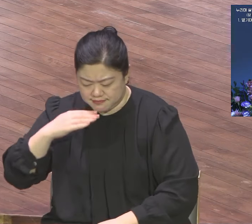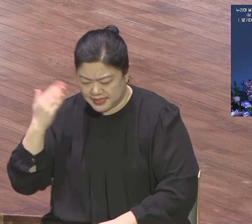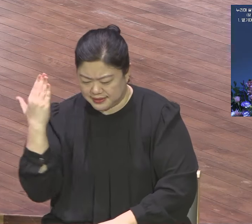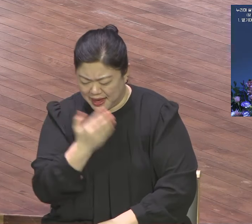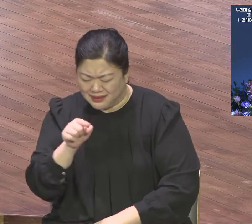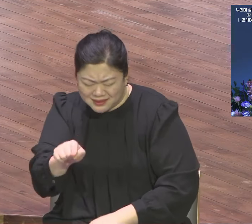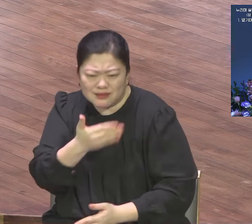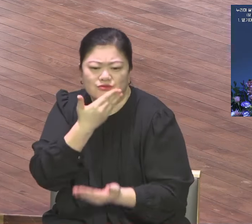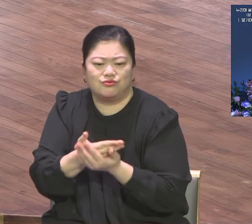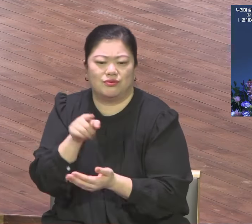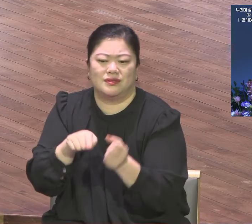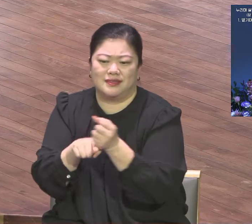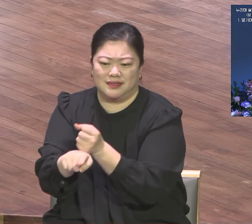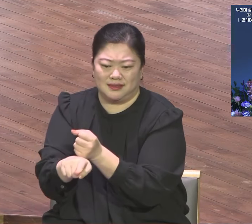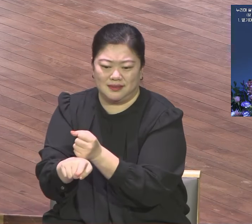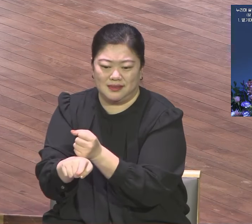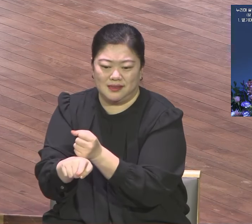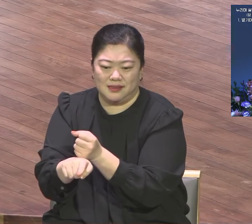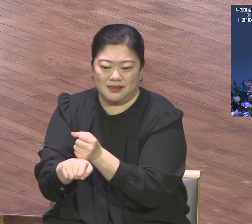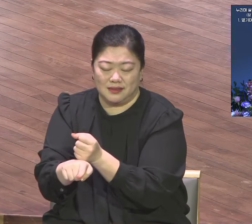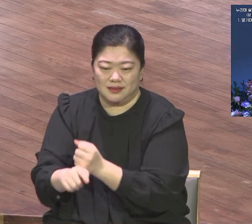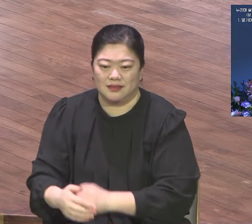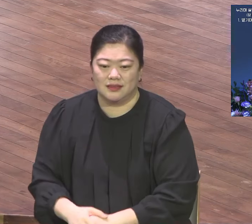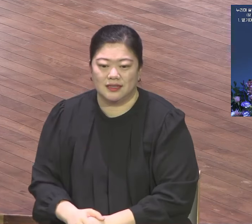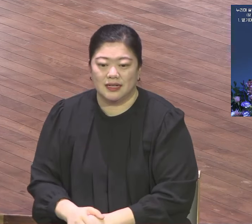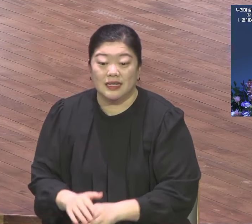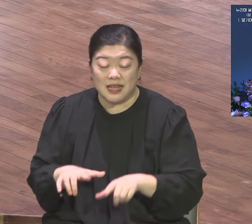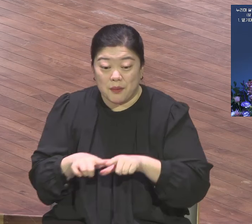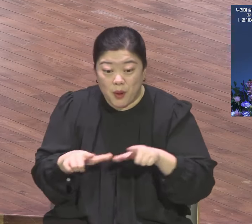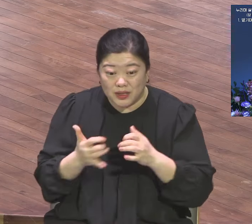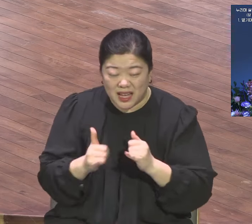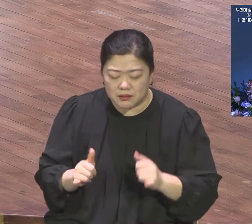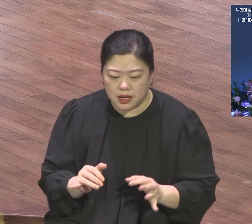다 아세요. 어떻게 하나님을 속이겠어요. 전능자를.